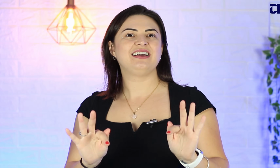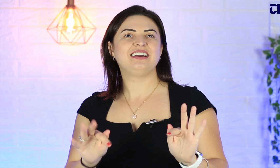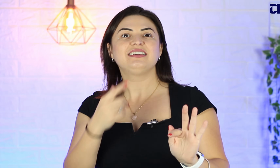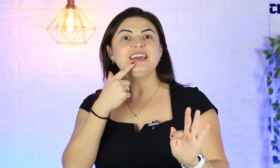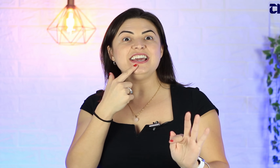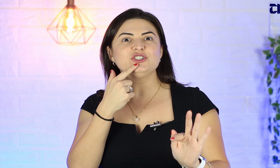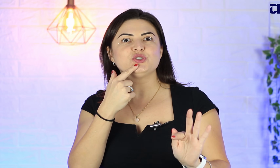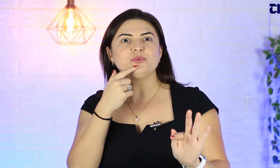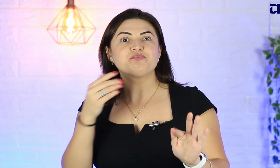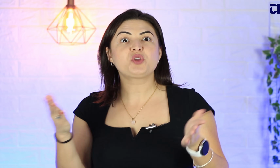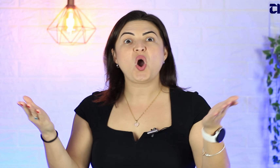O é isso?